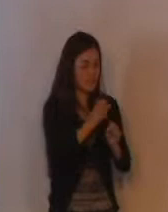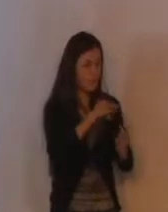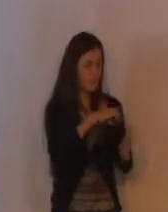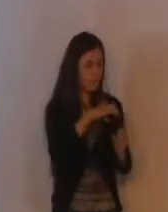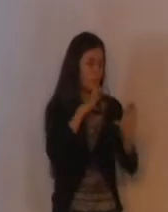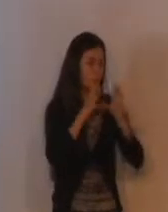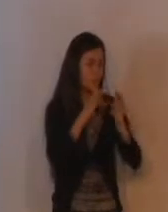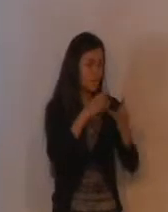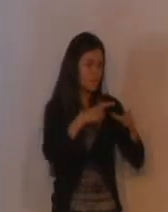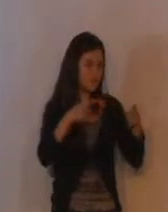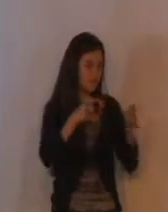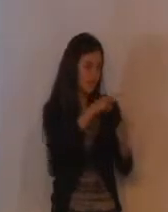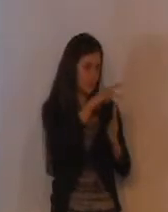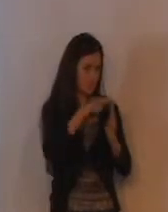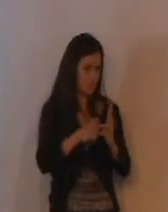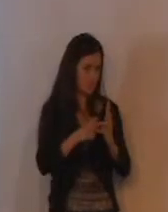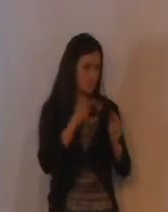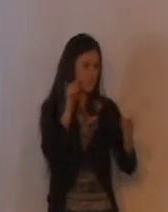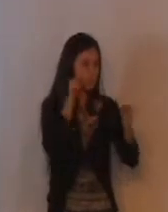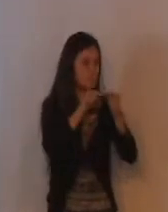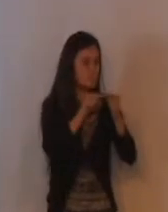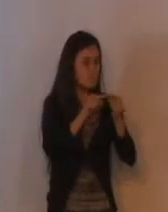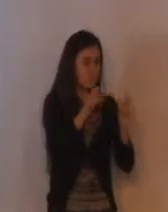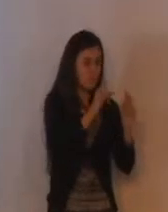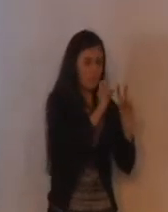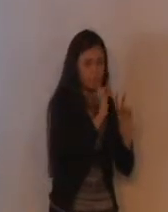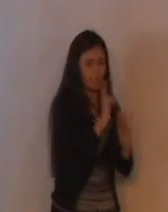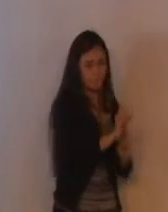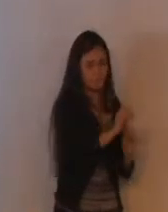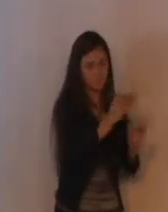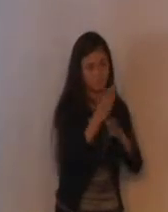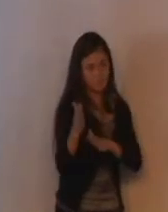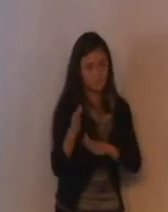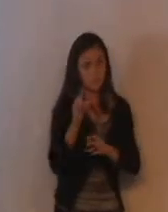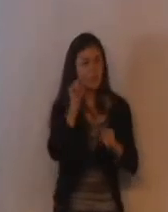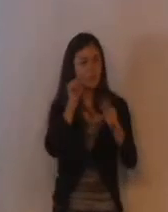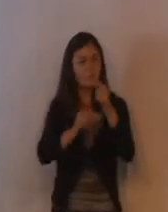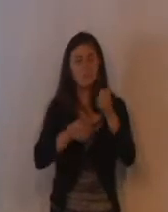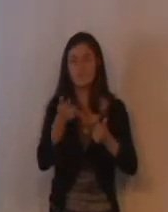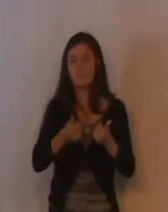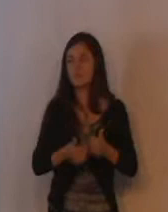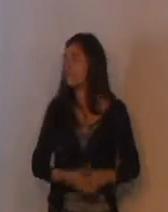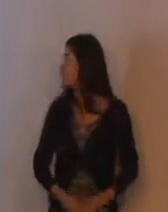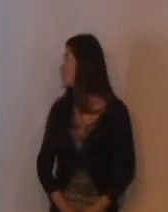Luego, en esa medida, el objetivo